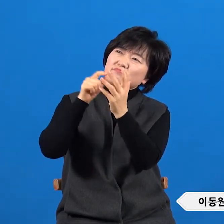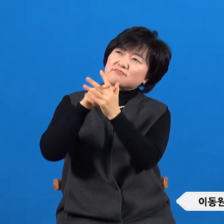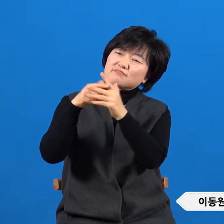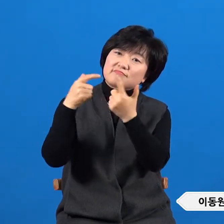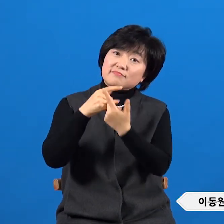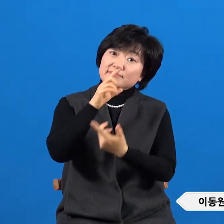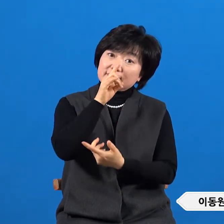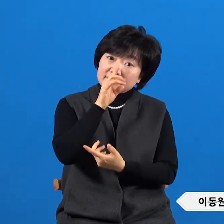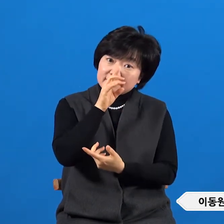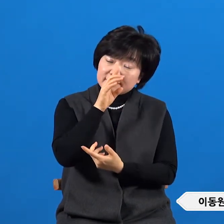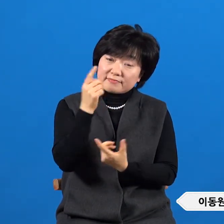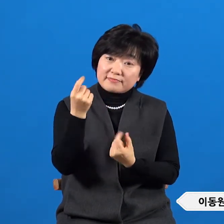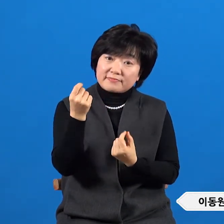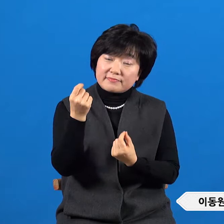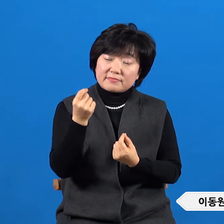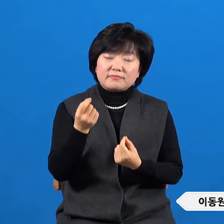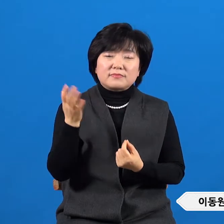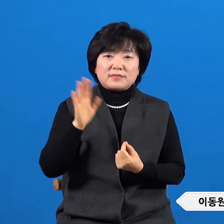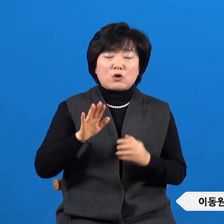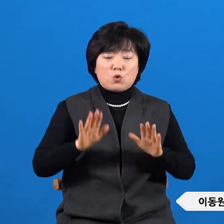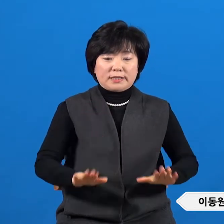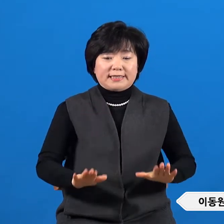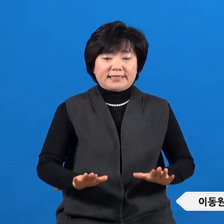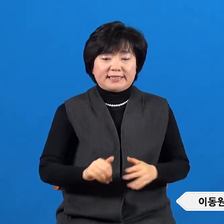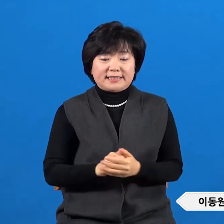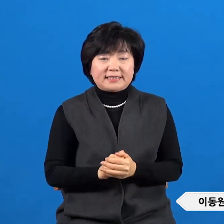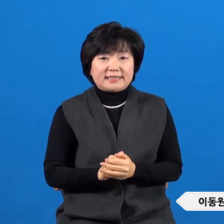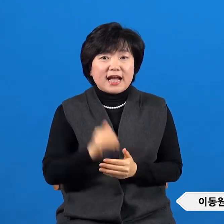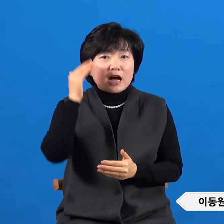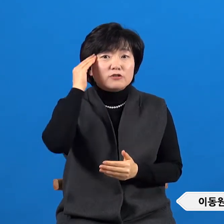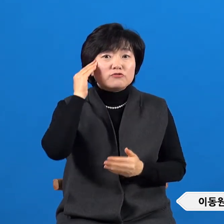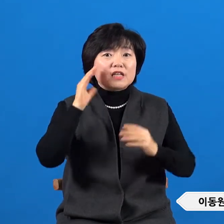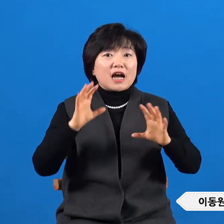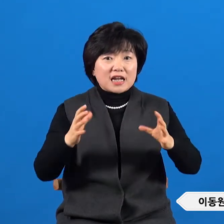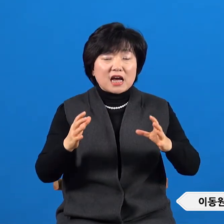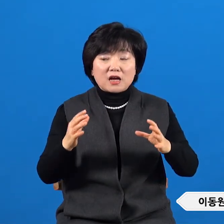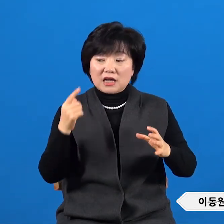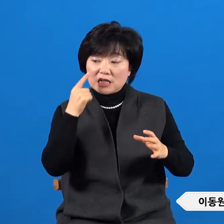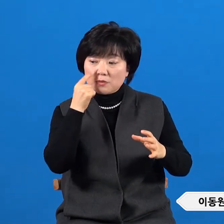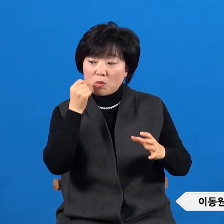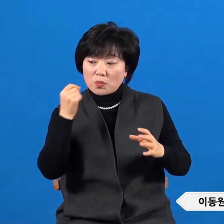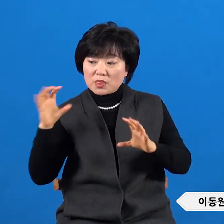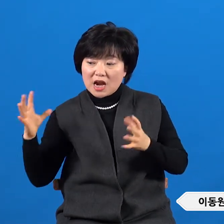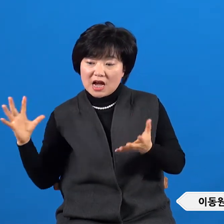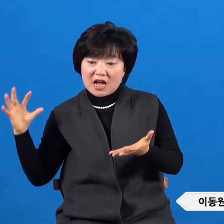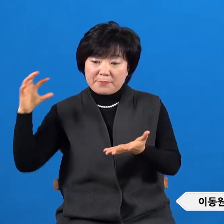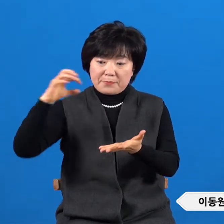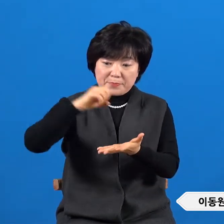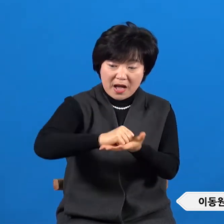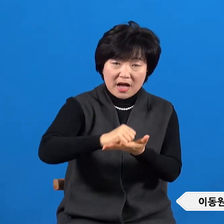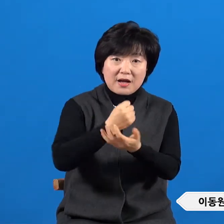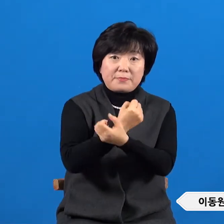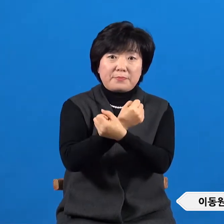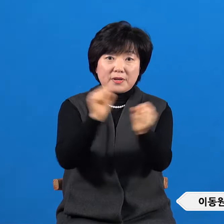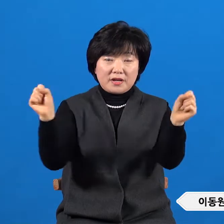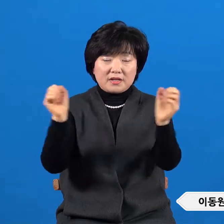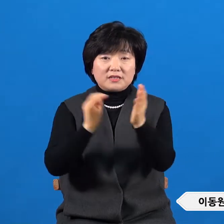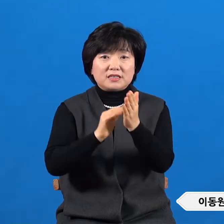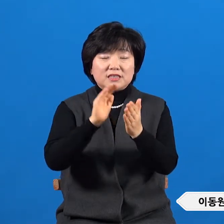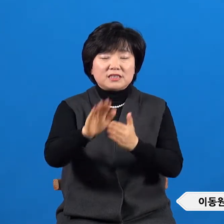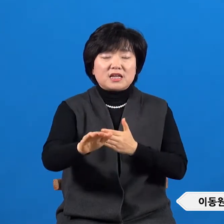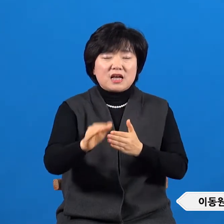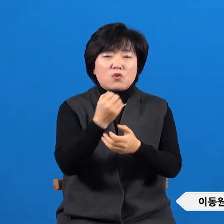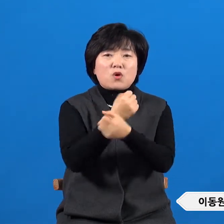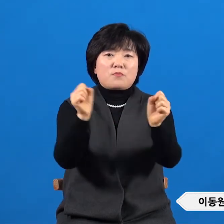하시는 하나님처럼 우리에게 보여지기도 하십니다. 금년으로 우리 민족은 일본